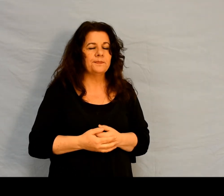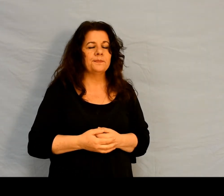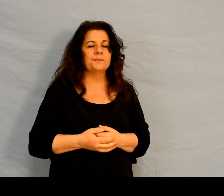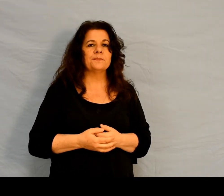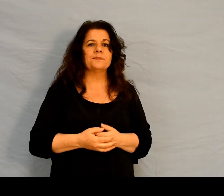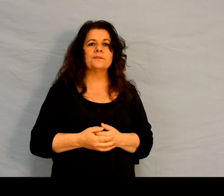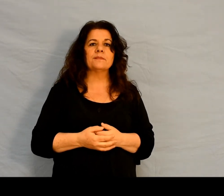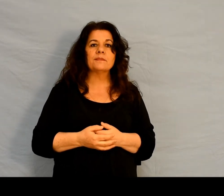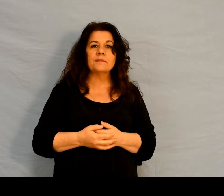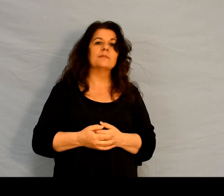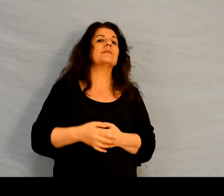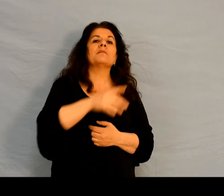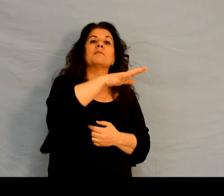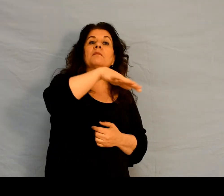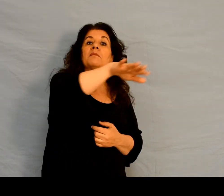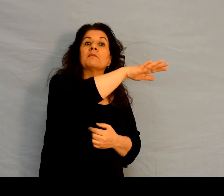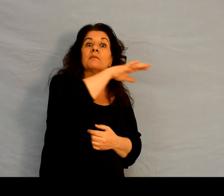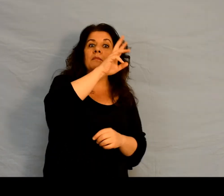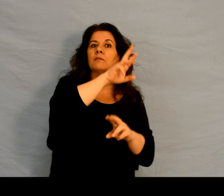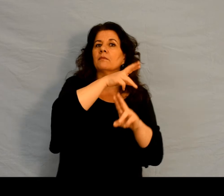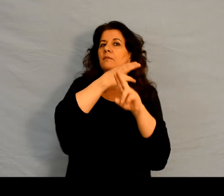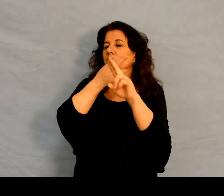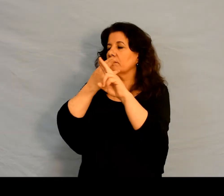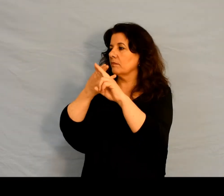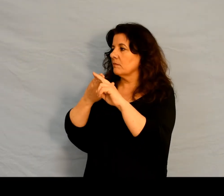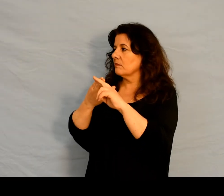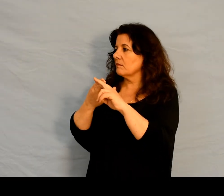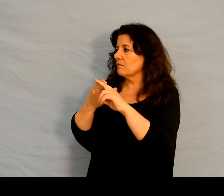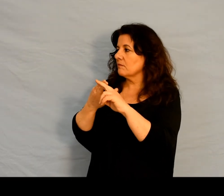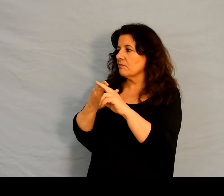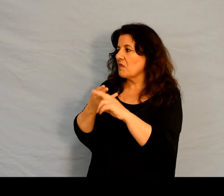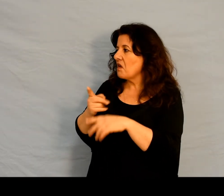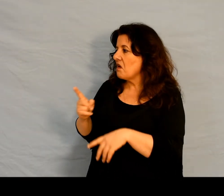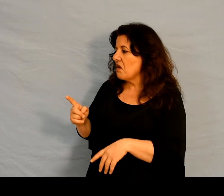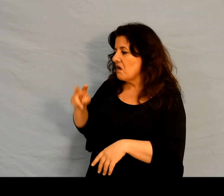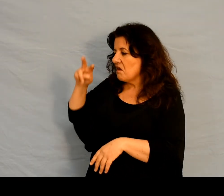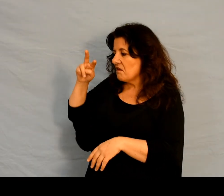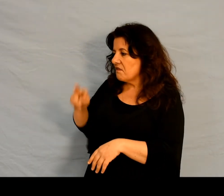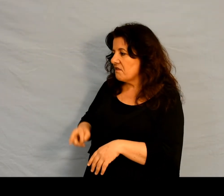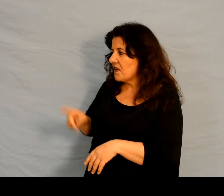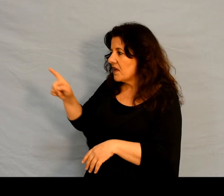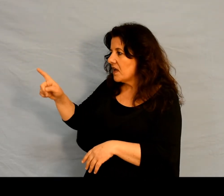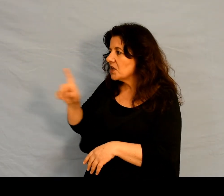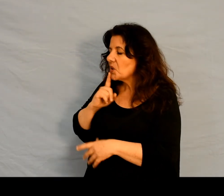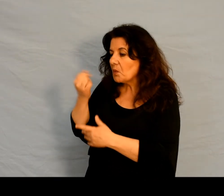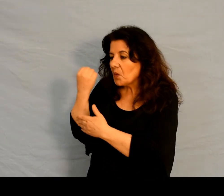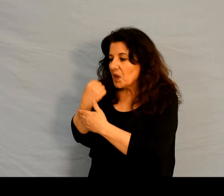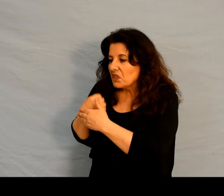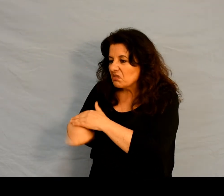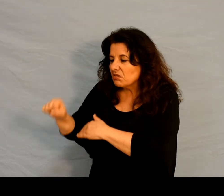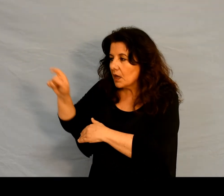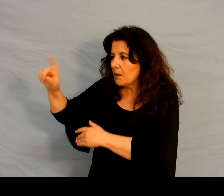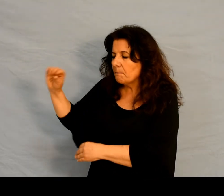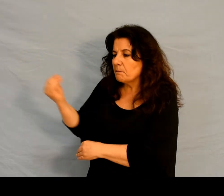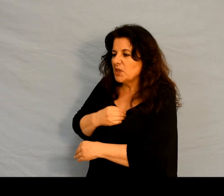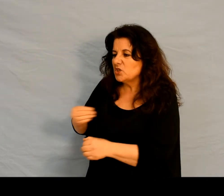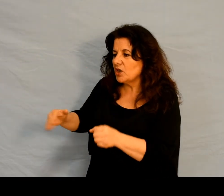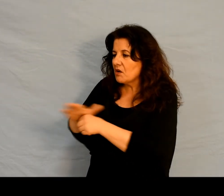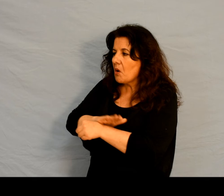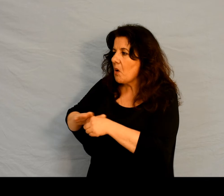Ils répliquèrent, « Tu es tout entier dans le péché depuis ta naissance, et tu nous fais la